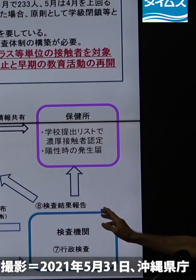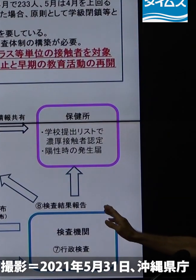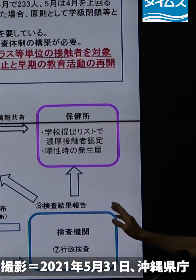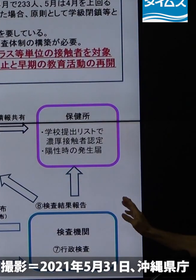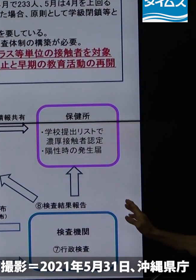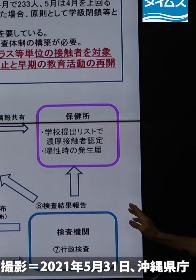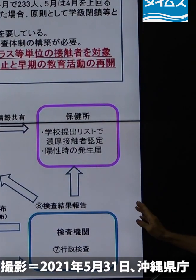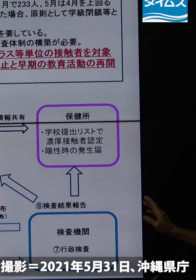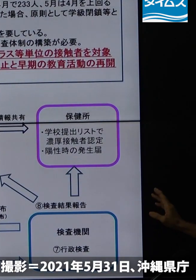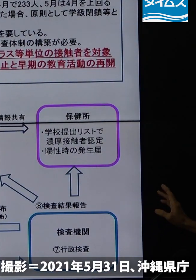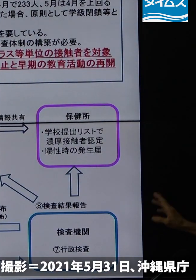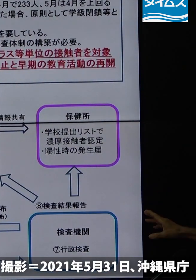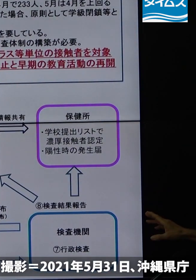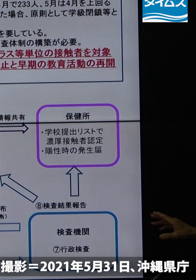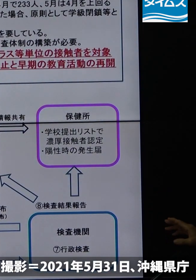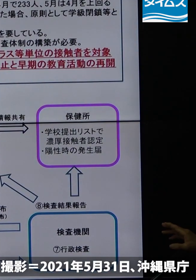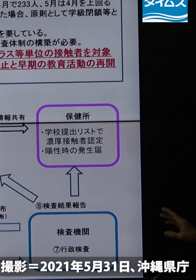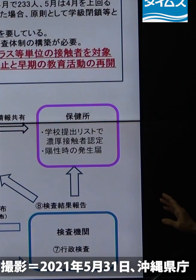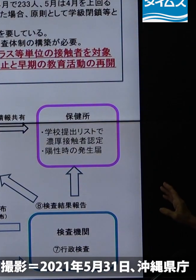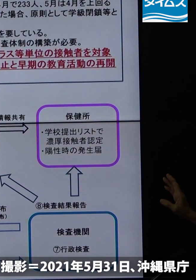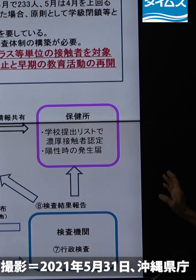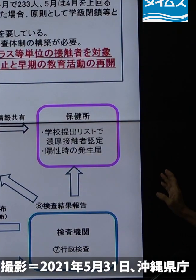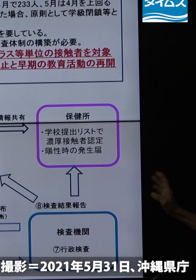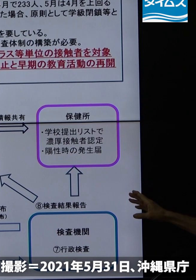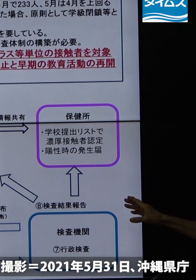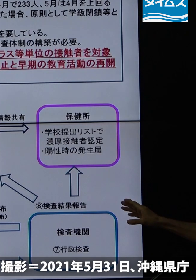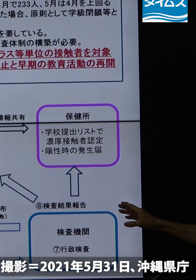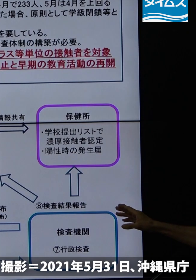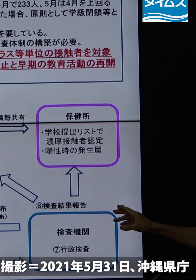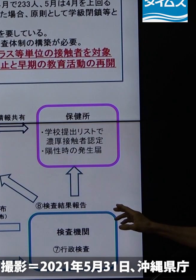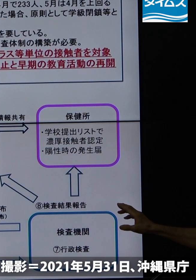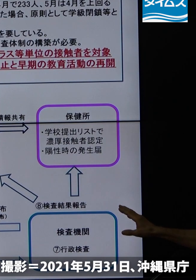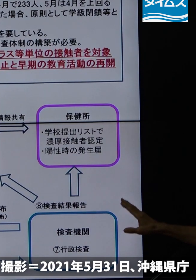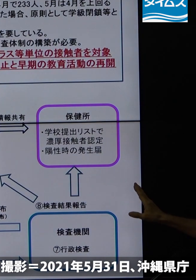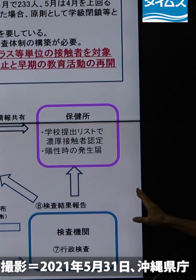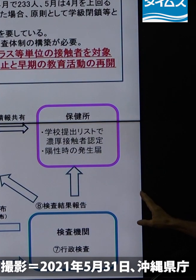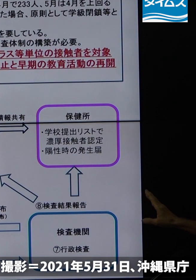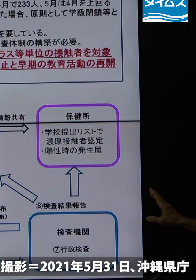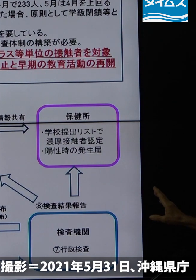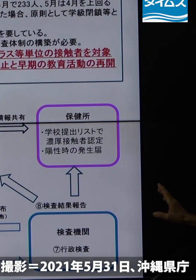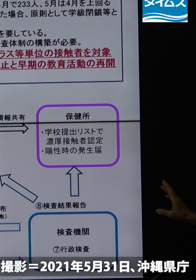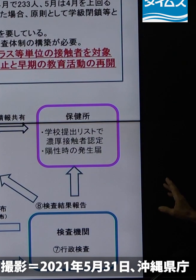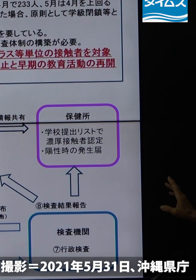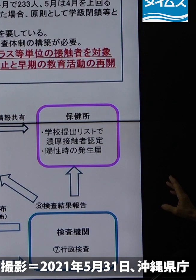をしている中で子どもたち、あるいはこれは もちろん先生もそうですけども、